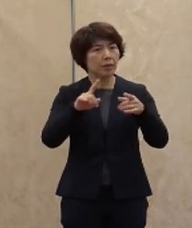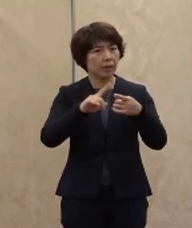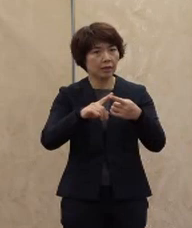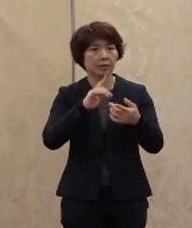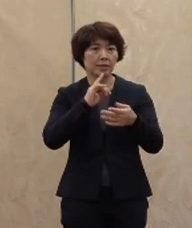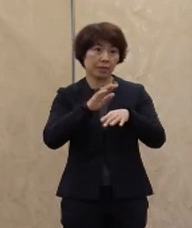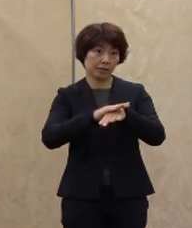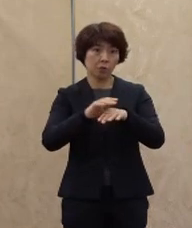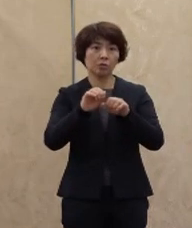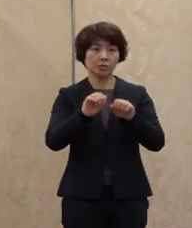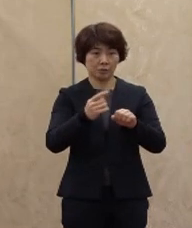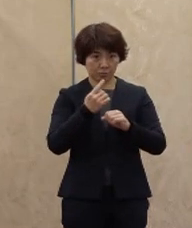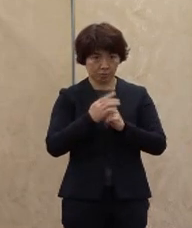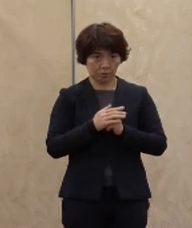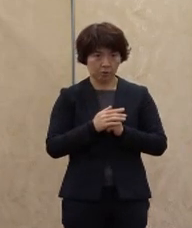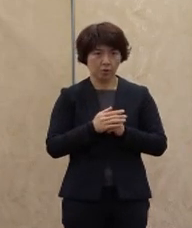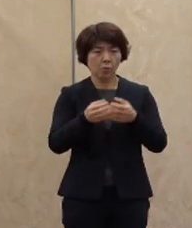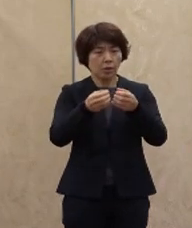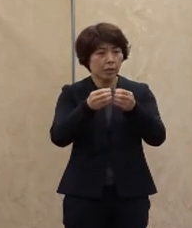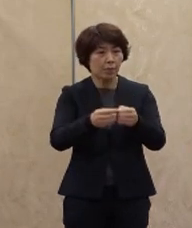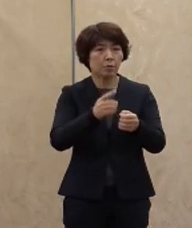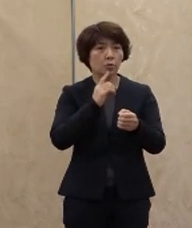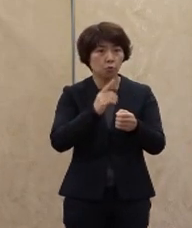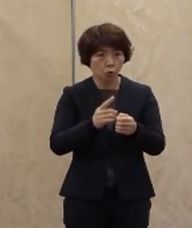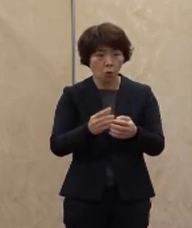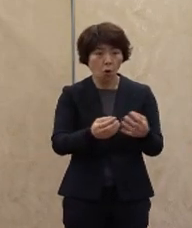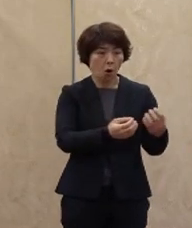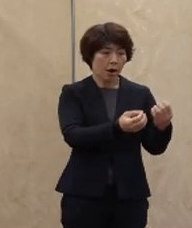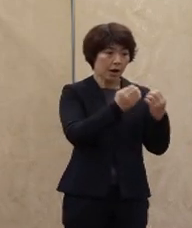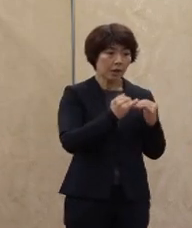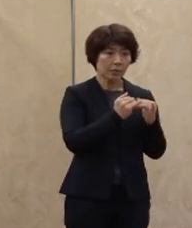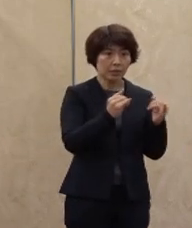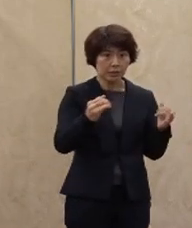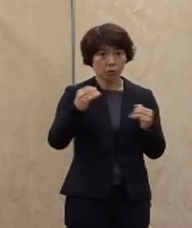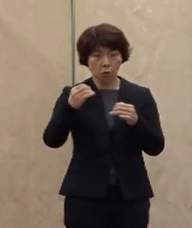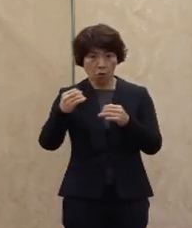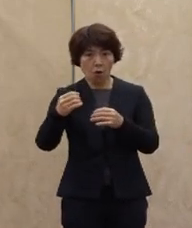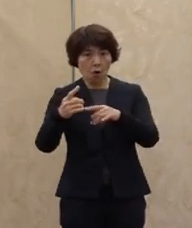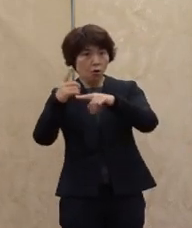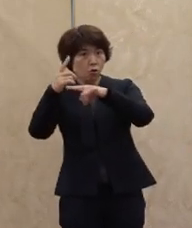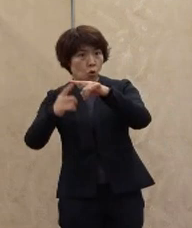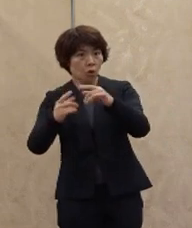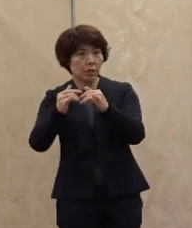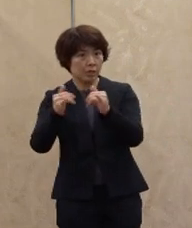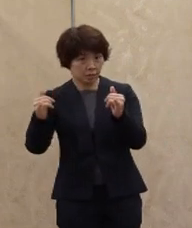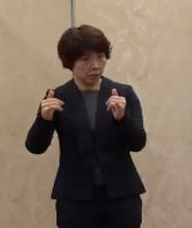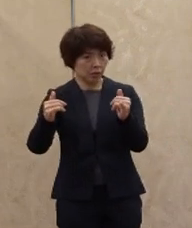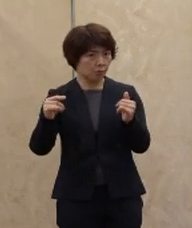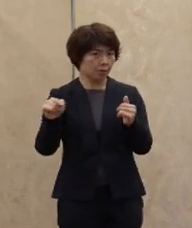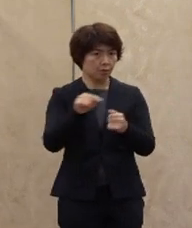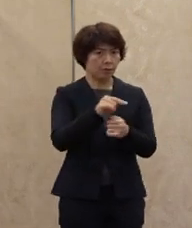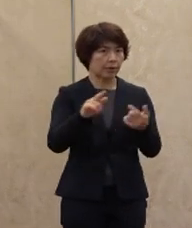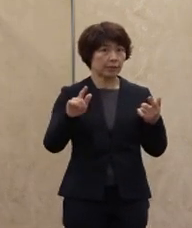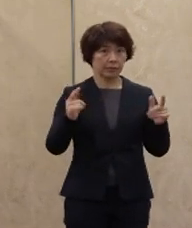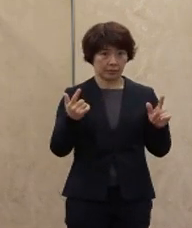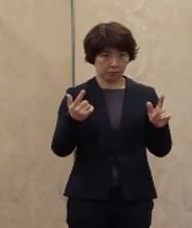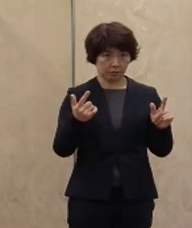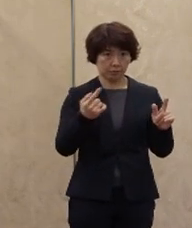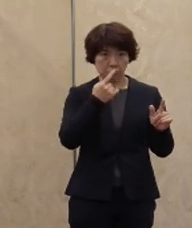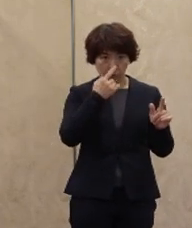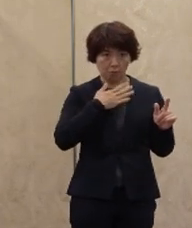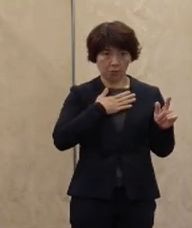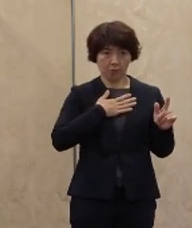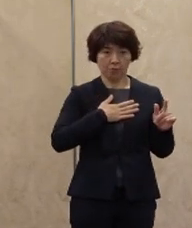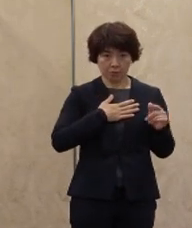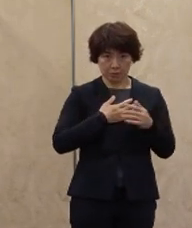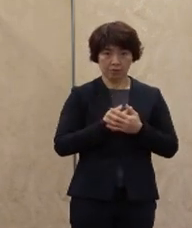てます。でもこれ厳密には感染者と陽性者っていうのは僕は違うというふうに思って